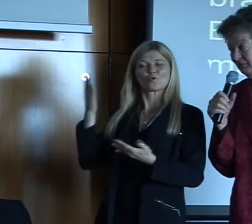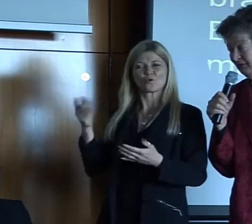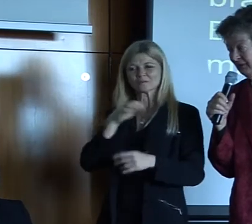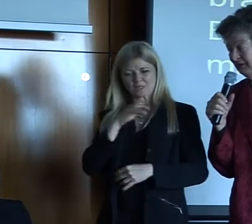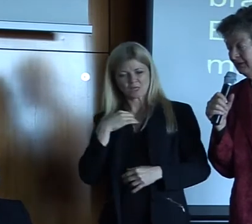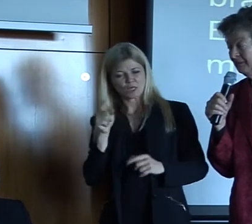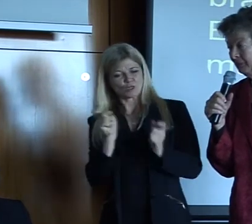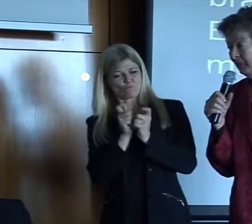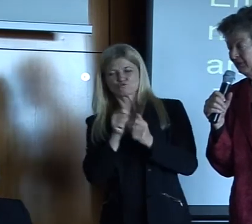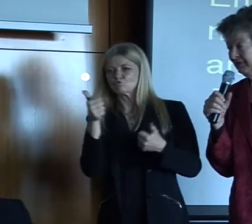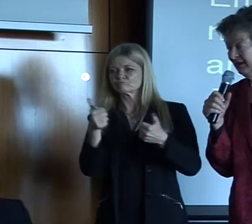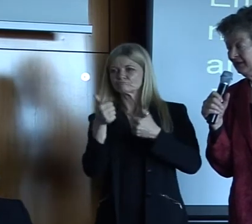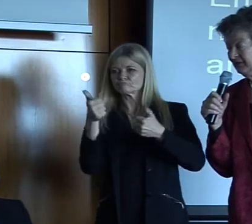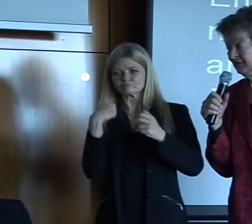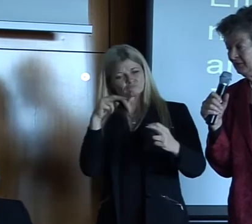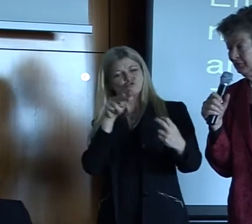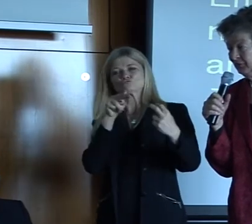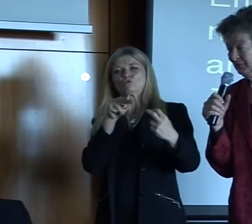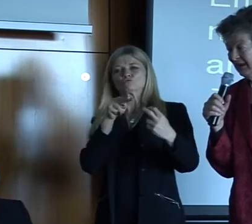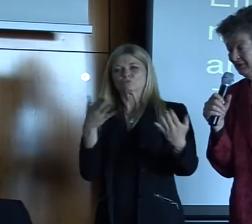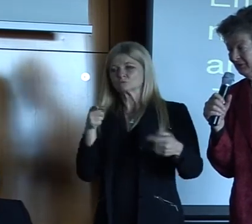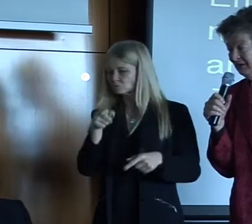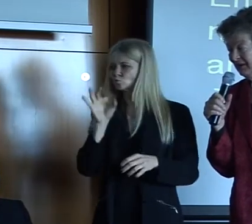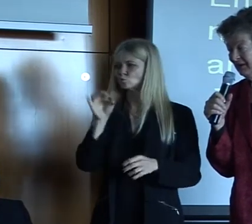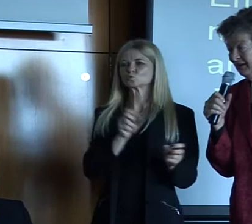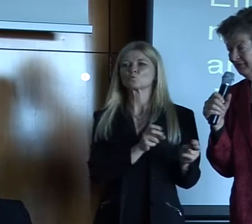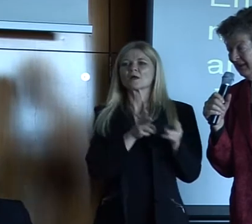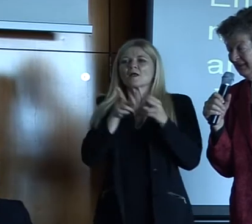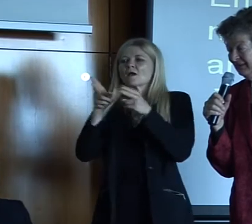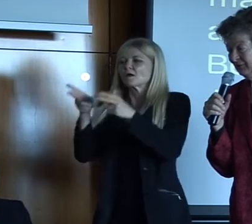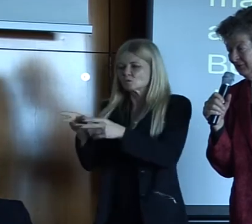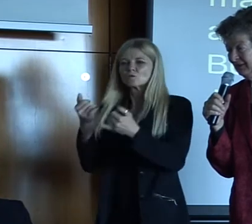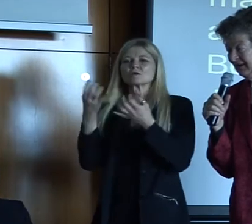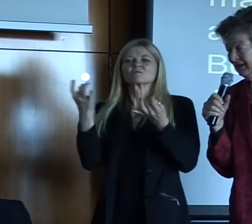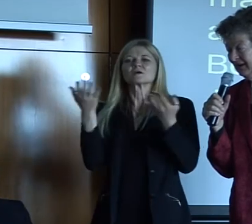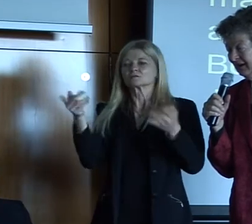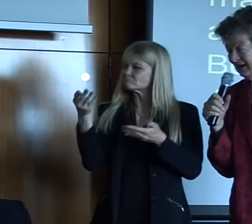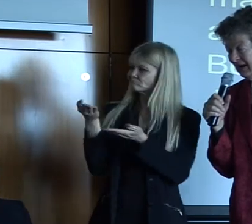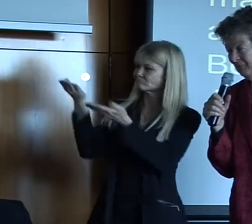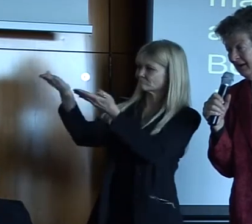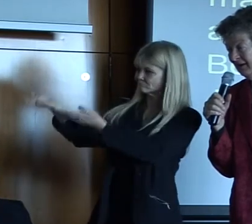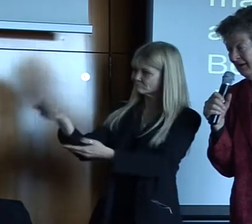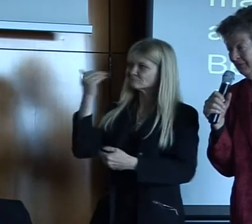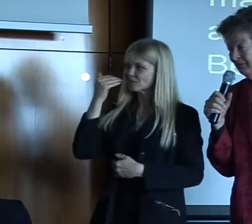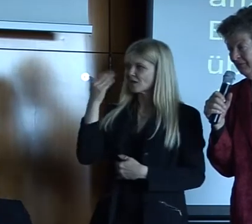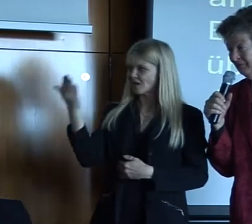wunderbar funktioniert. Und ich denke, das ist eine gute Überleitung, vielleicht jetzt zu dir, Helene